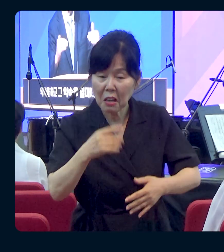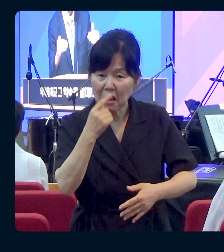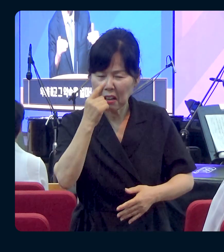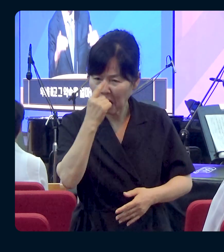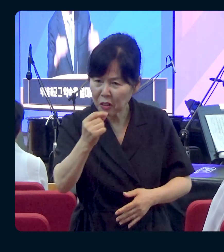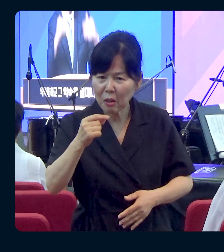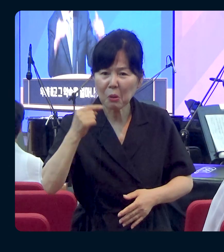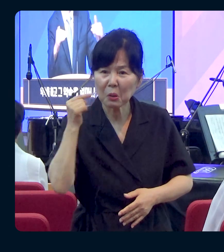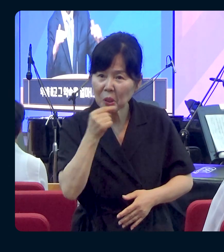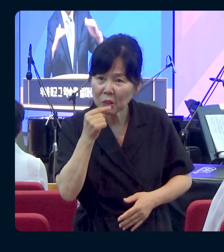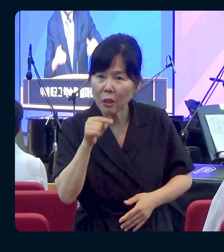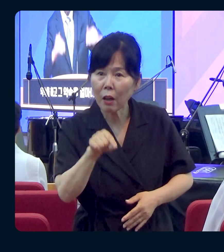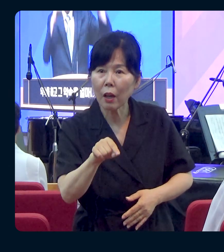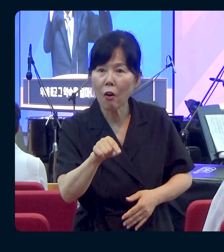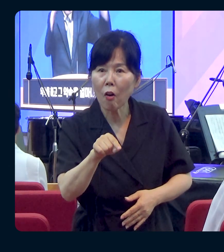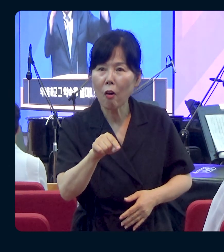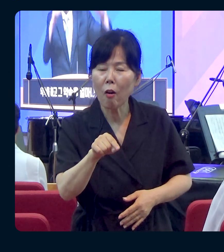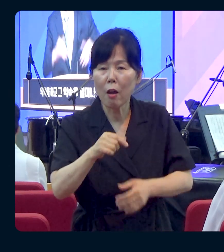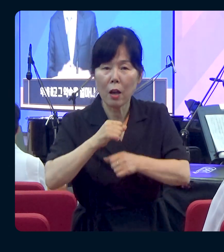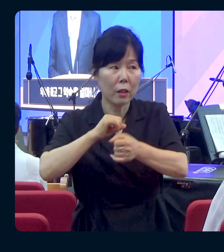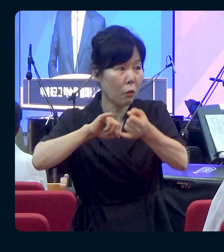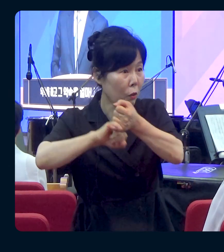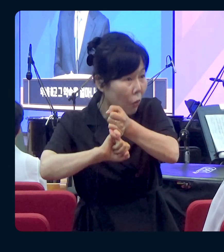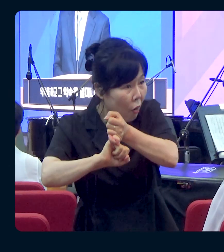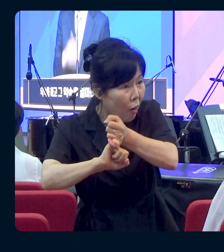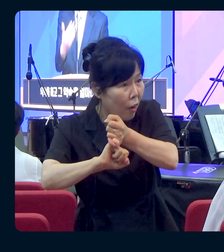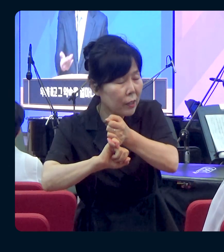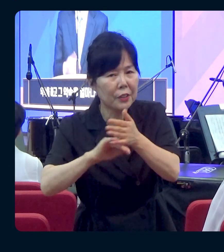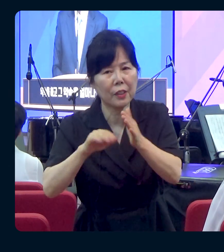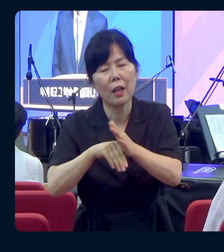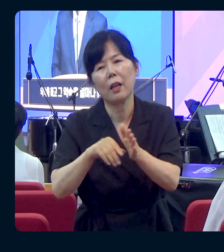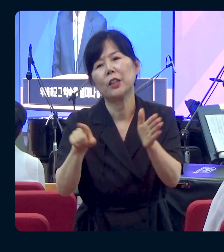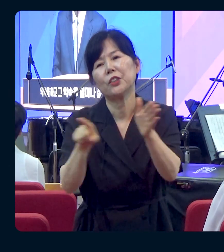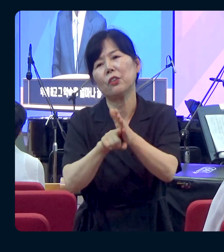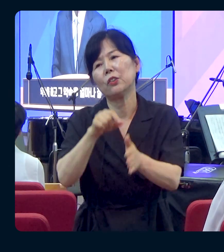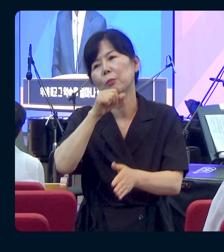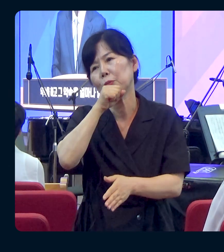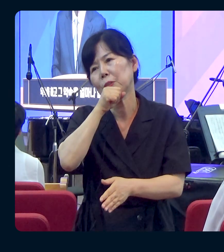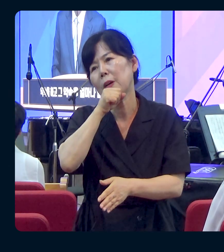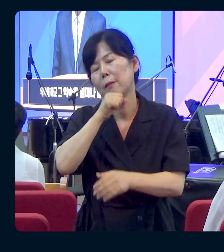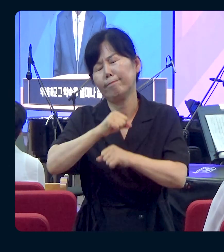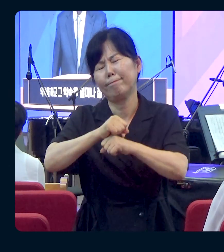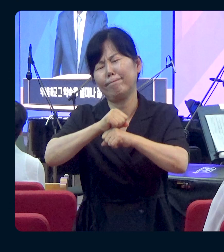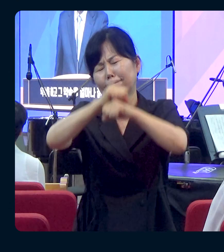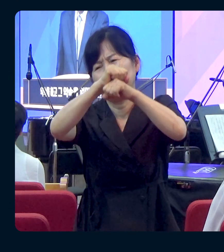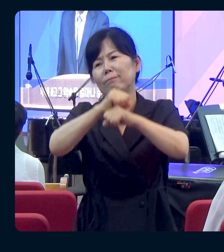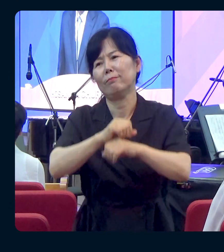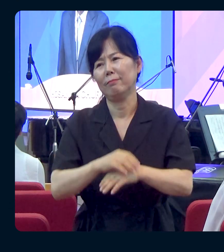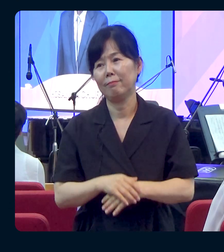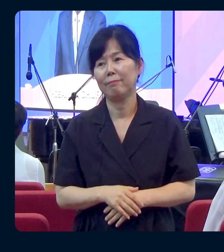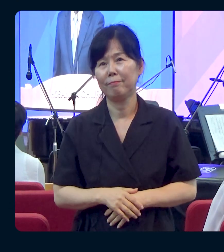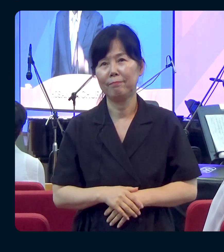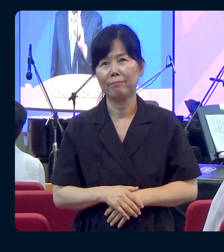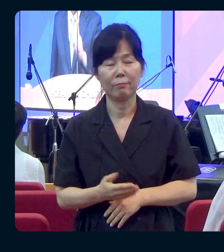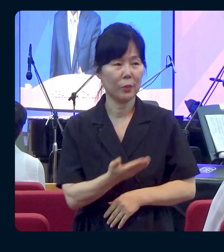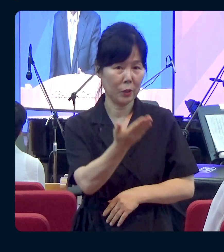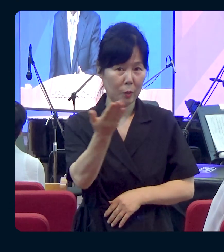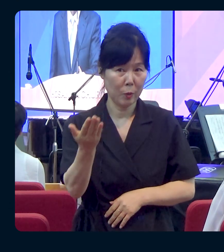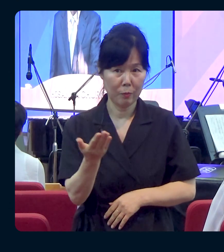그 약속을 지키는 일이 오래 걸리고 힘든 것일수록 그걸 했을 때 점수가 높은 거예요. 이게 바로 크레딧